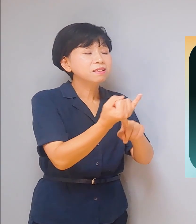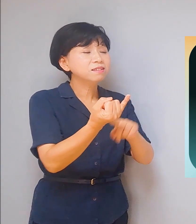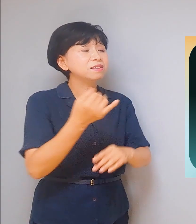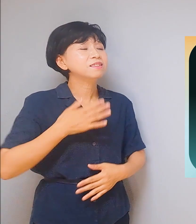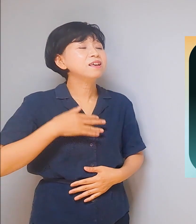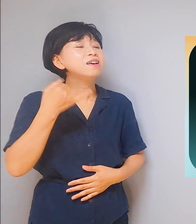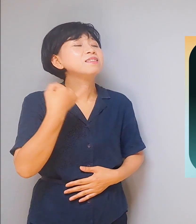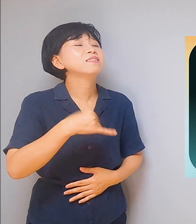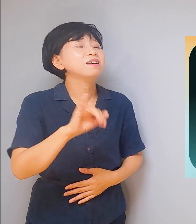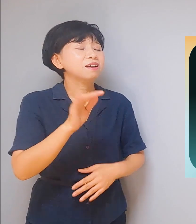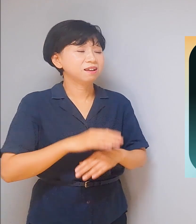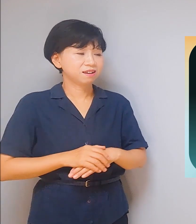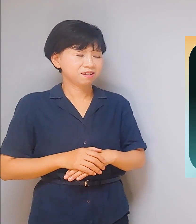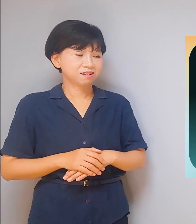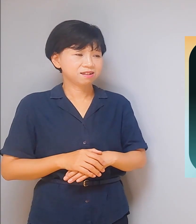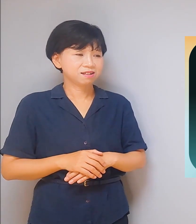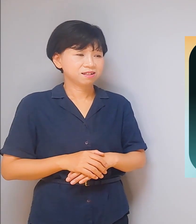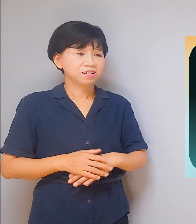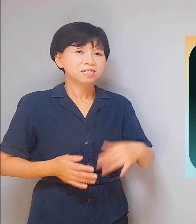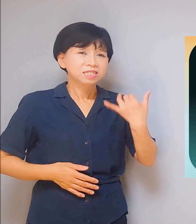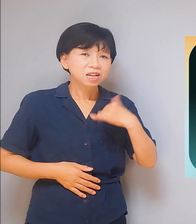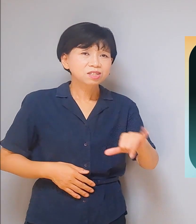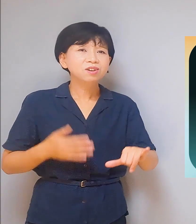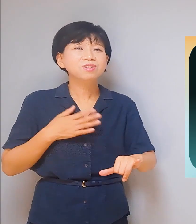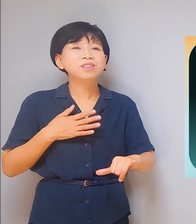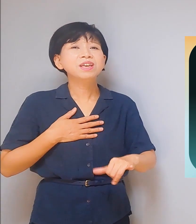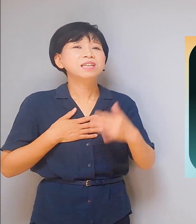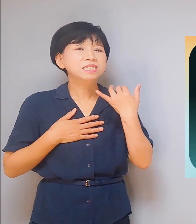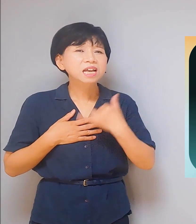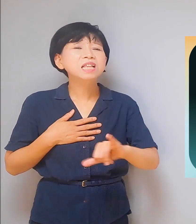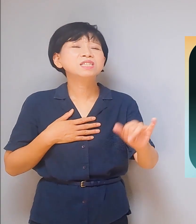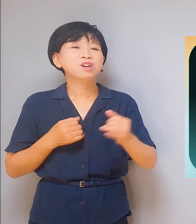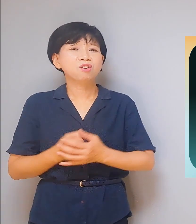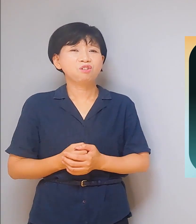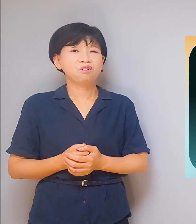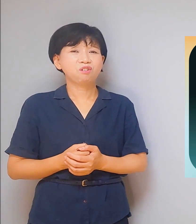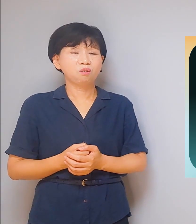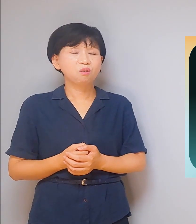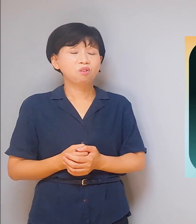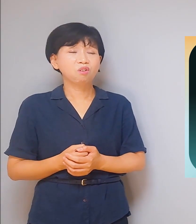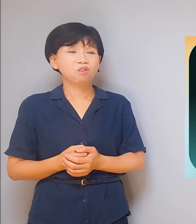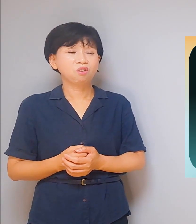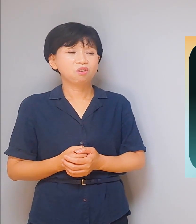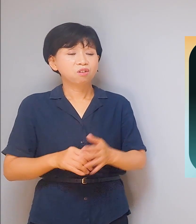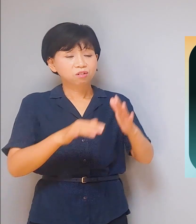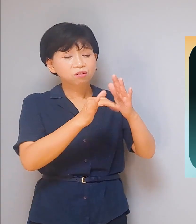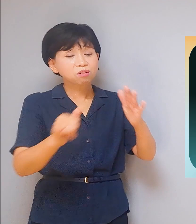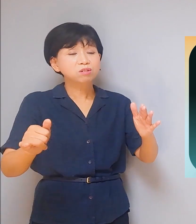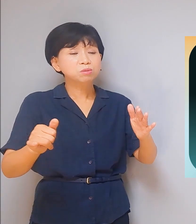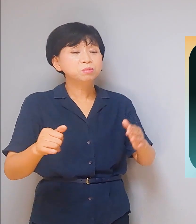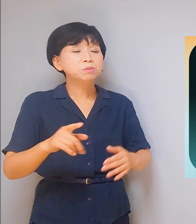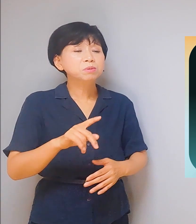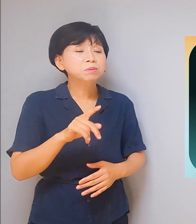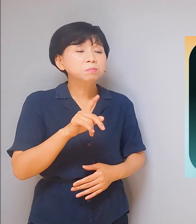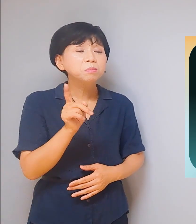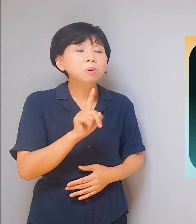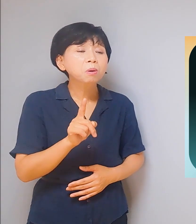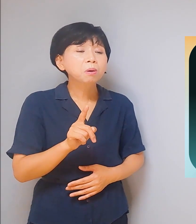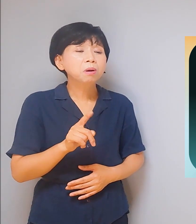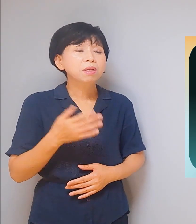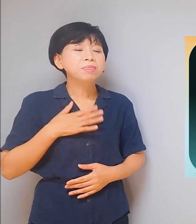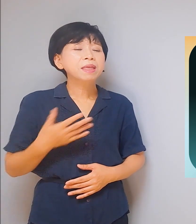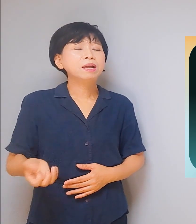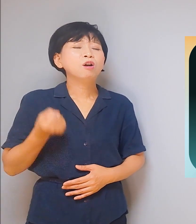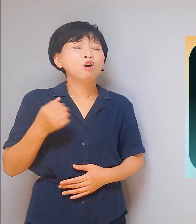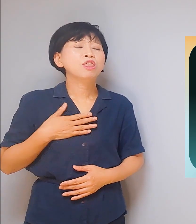자식들은 내 자식이요. 보세요, 지금 이 삼촌 라반이 야곱의 가족들을 다 자기 거라 그래요. 양떼는